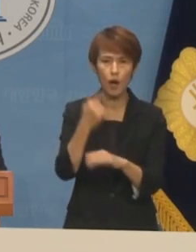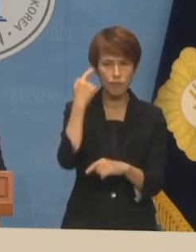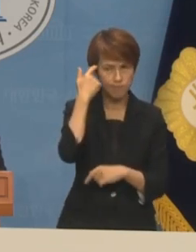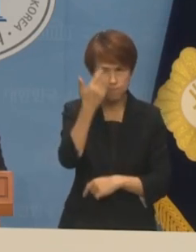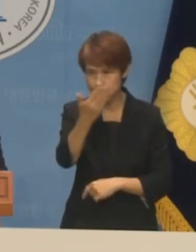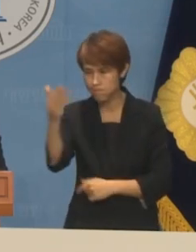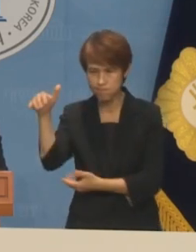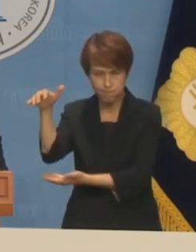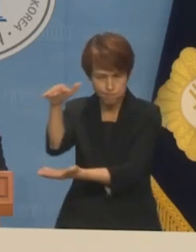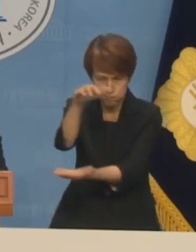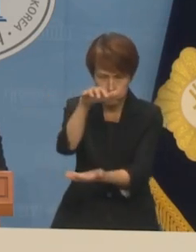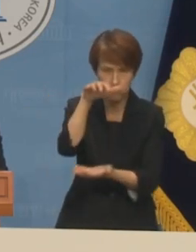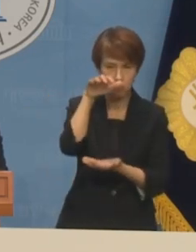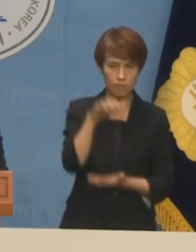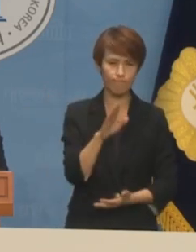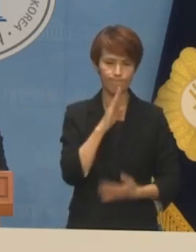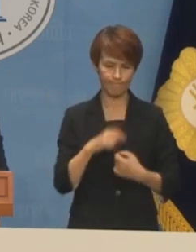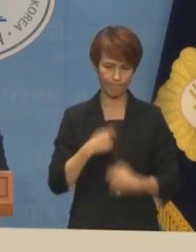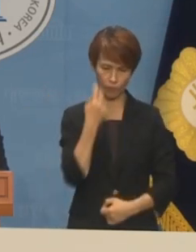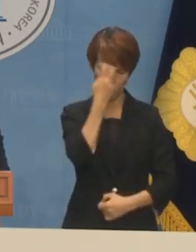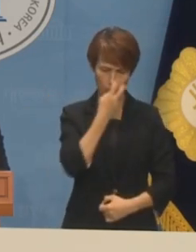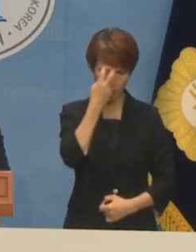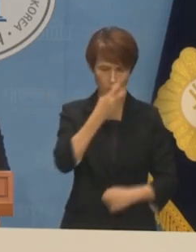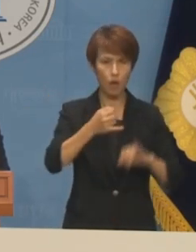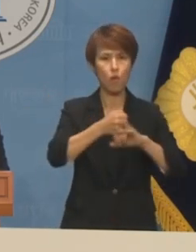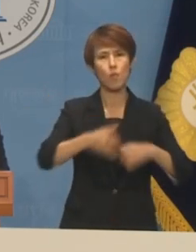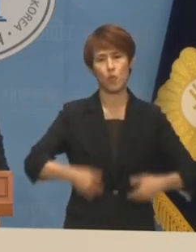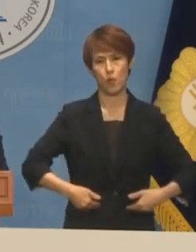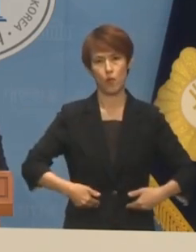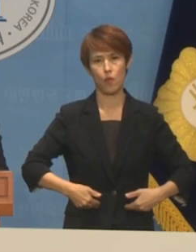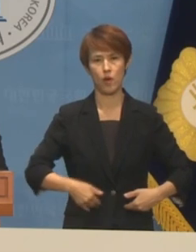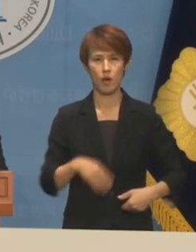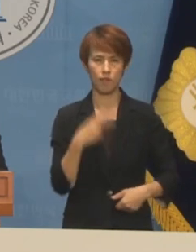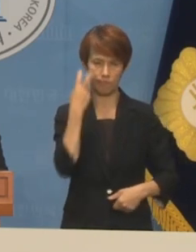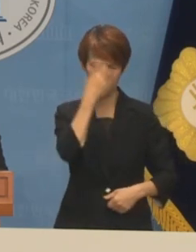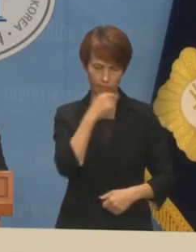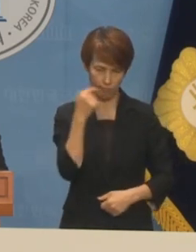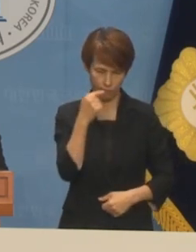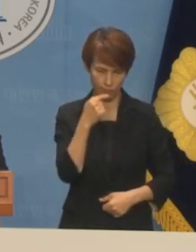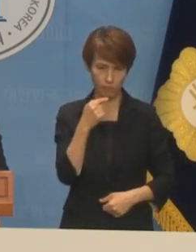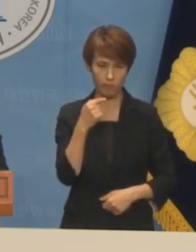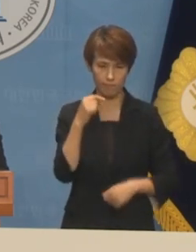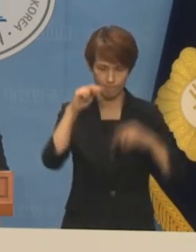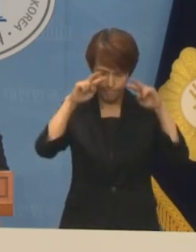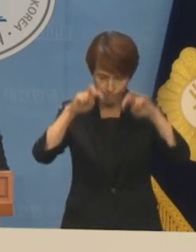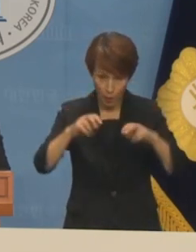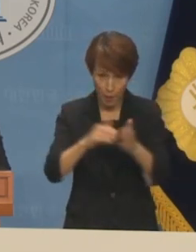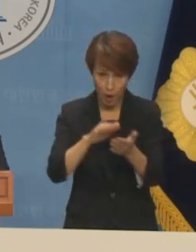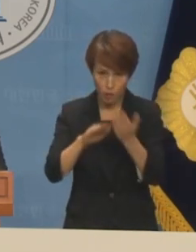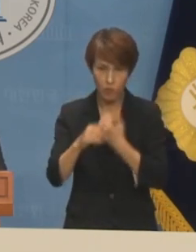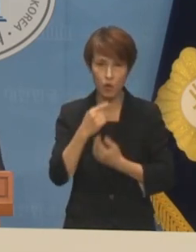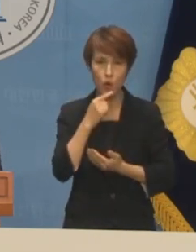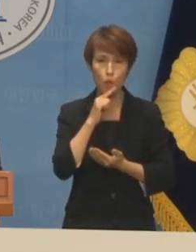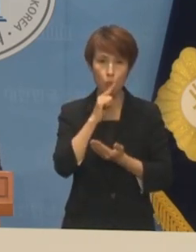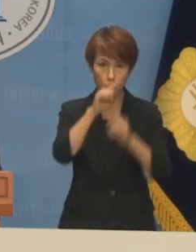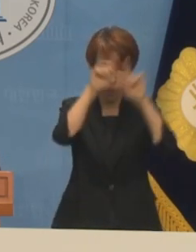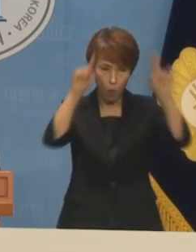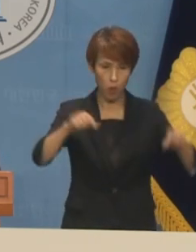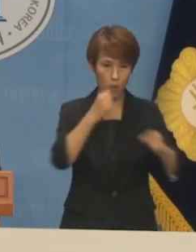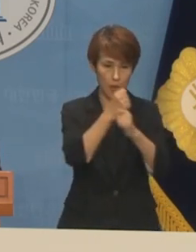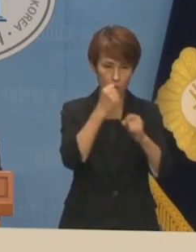파악하여 실제적 진상조사가 이루어져야 하고 철저한 진상규명 후에 보고서를 작성해야 한다는